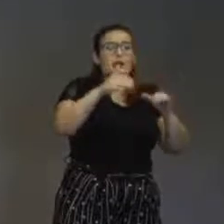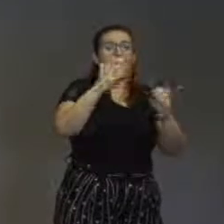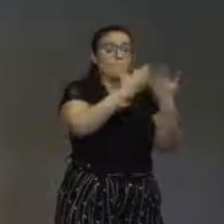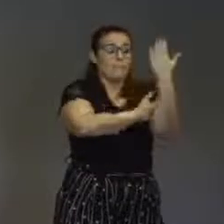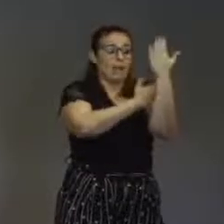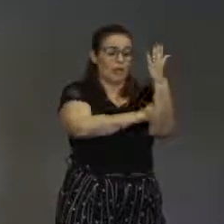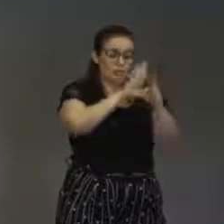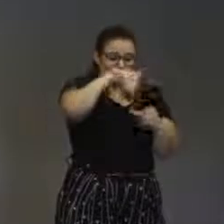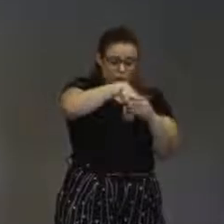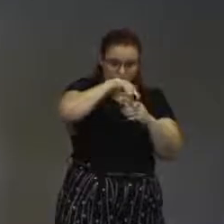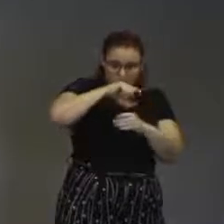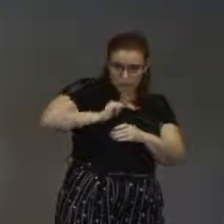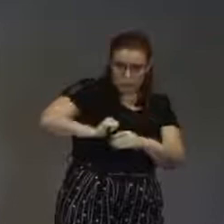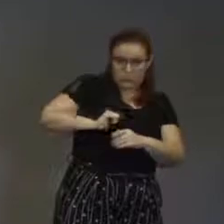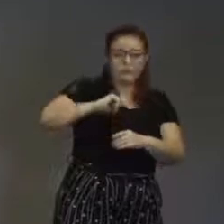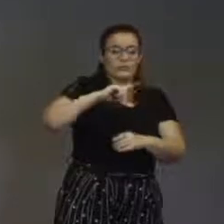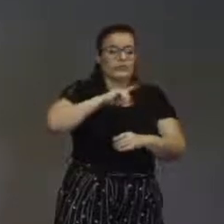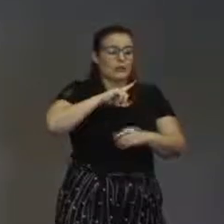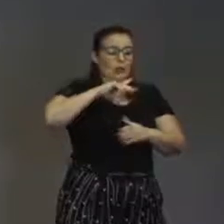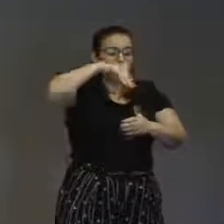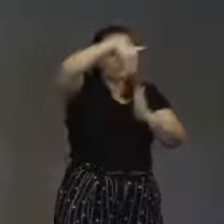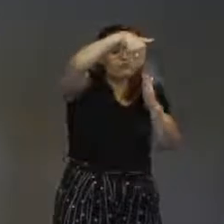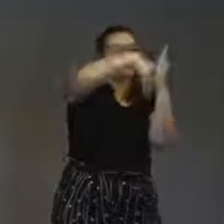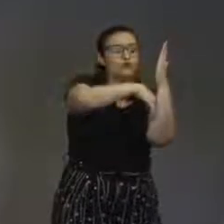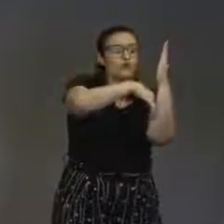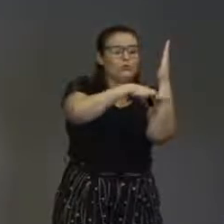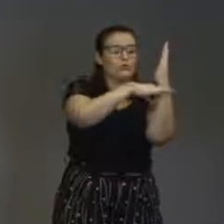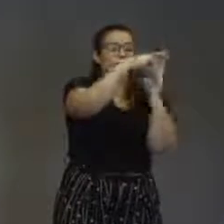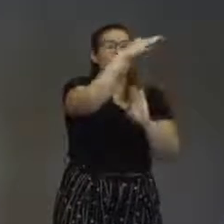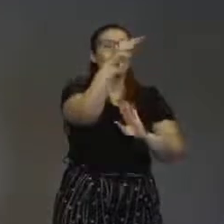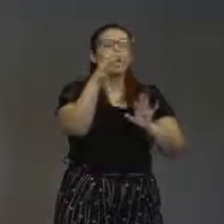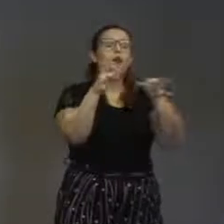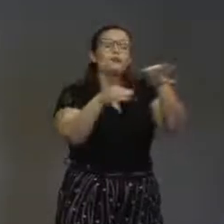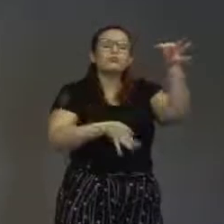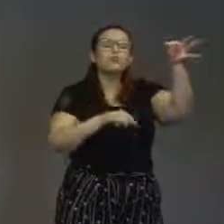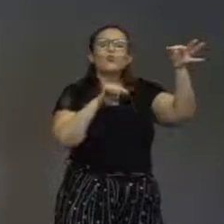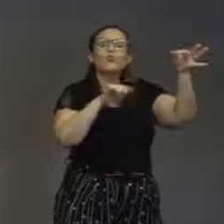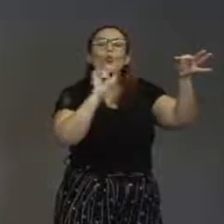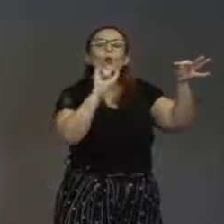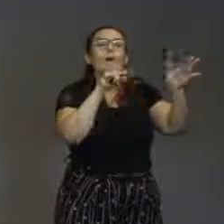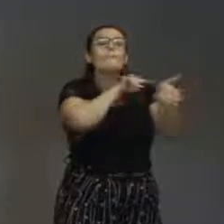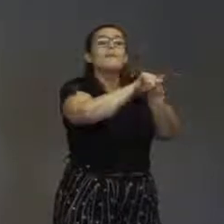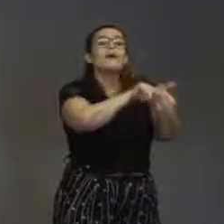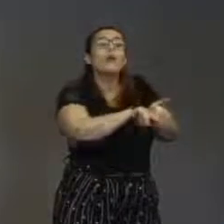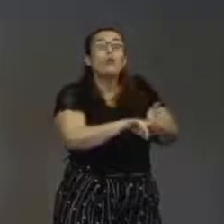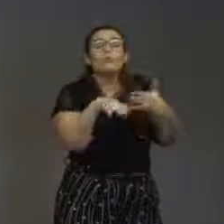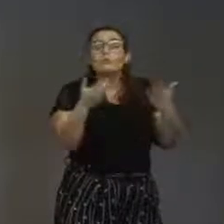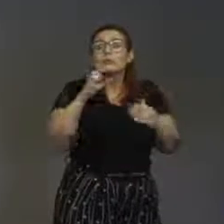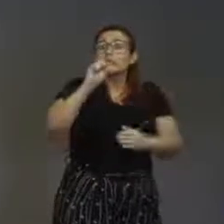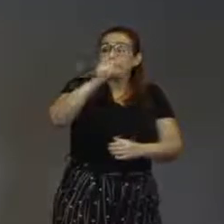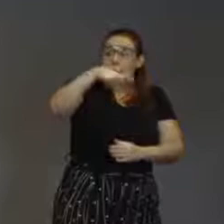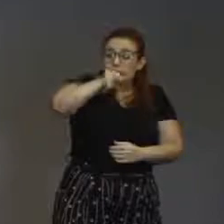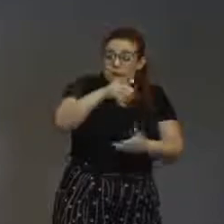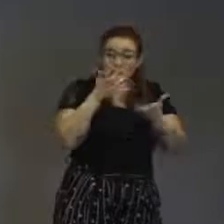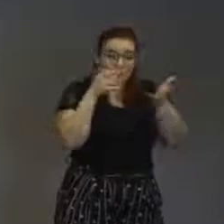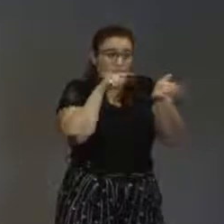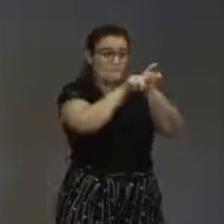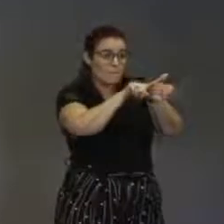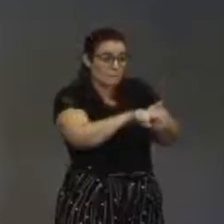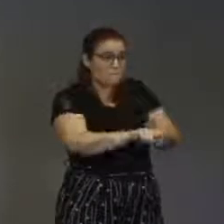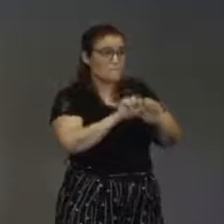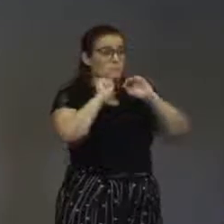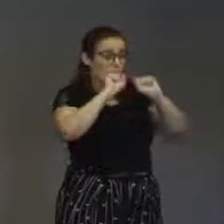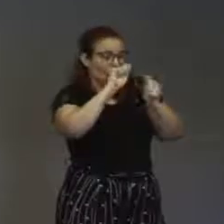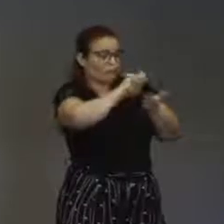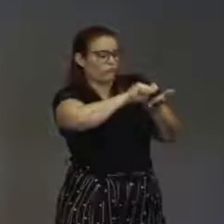kit de entrada, tem um bolsão interno com uma fichinha de pergunta. Então, quem quiser fazer pergunta, e faz por escrito, que nós